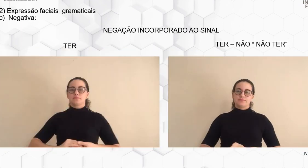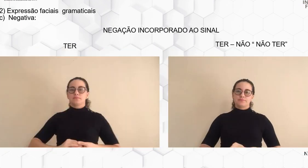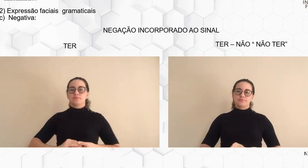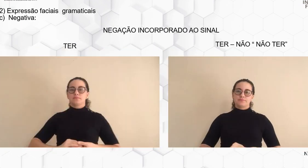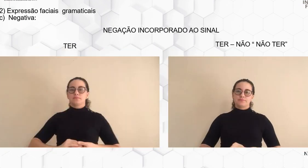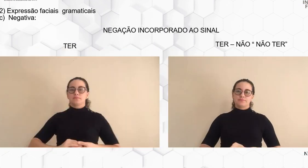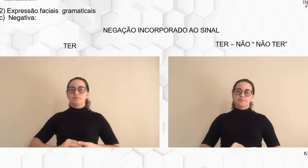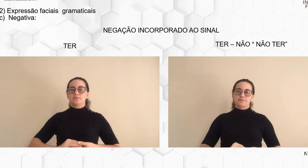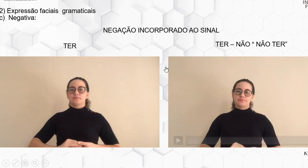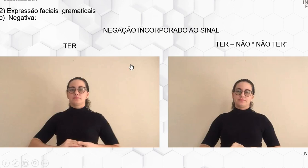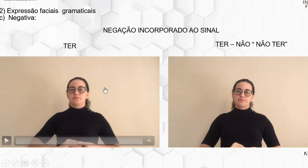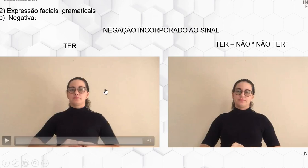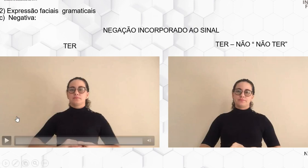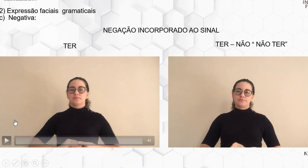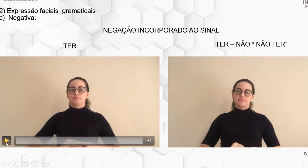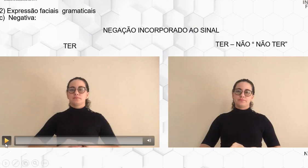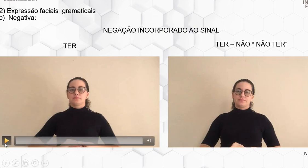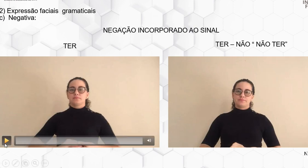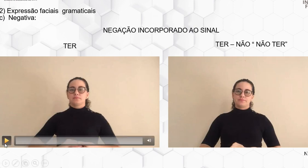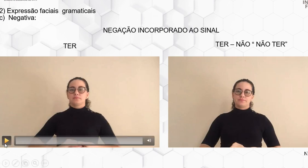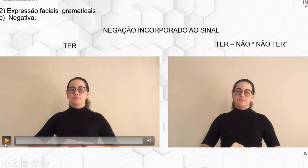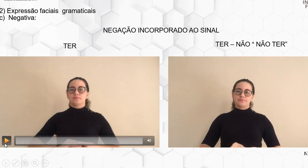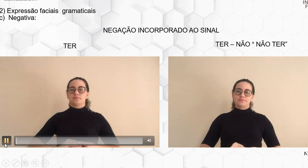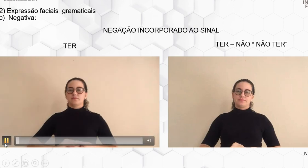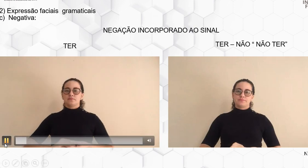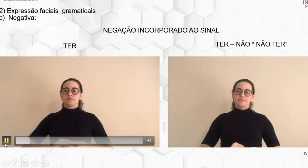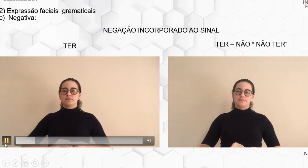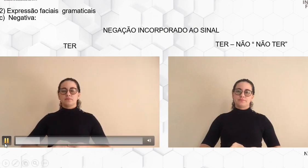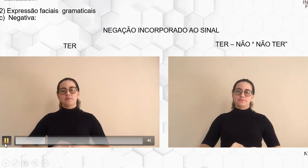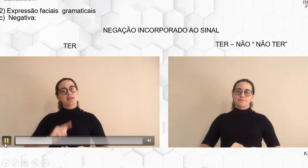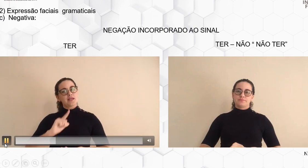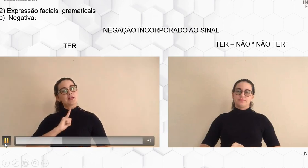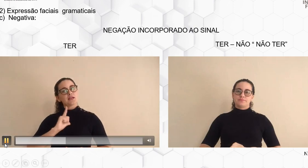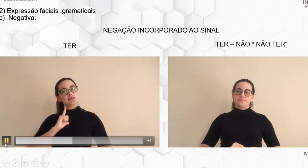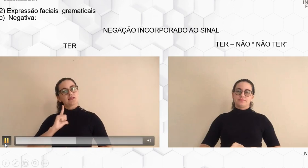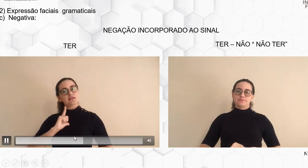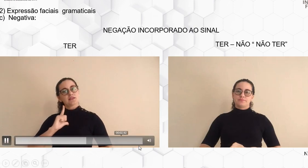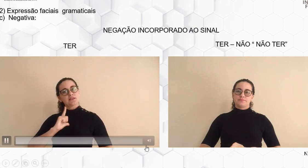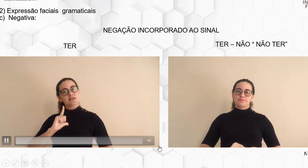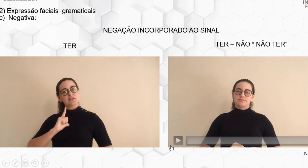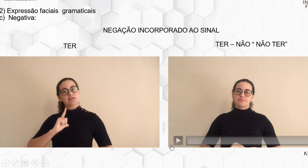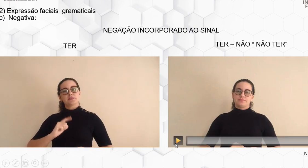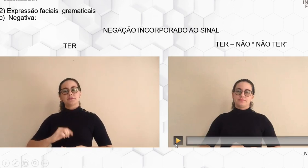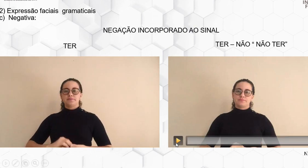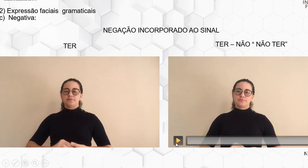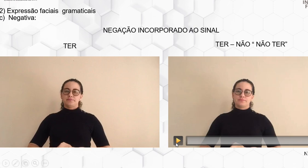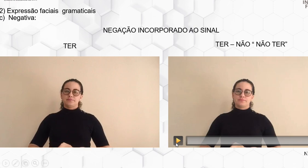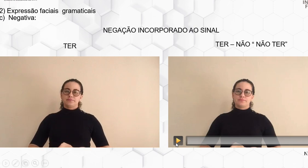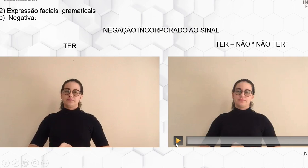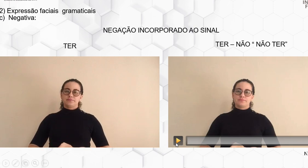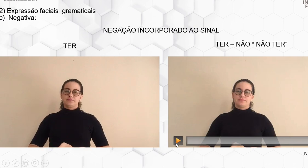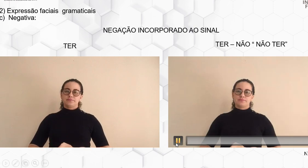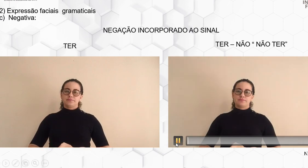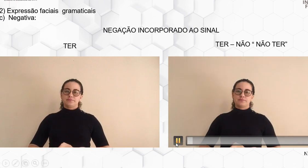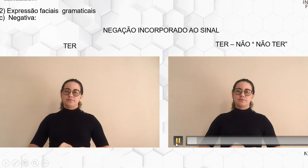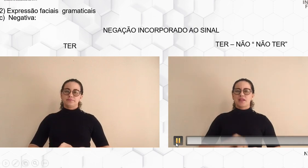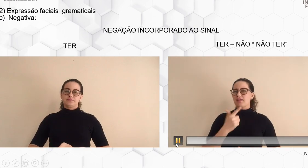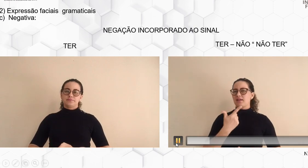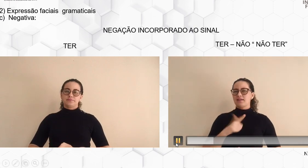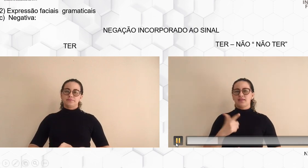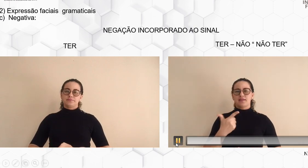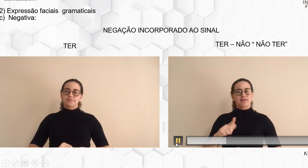Nós vamos ter também o sinal incorporado, por exemplo, ter. Como é que eu digo não tenho,